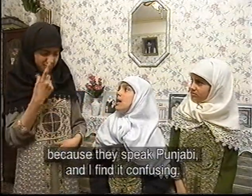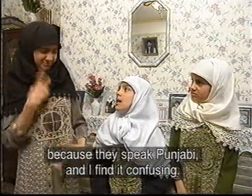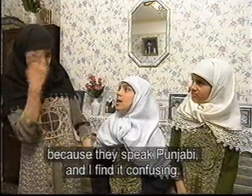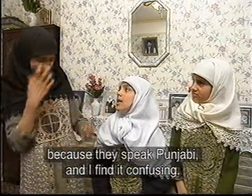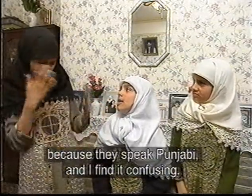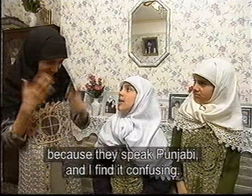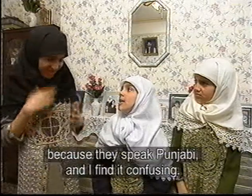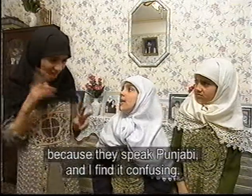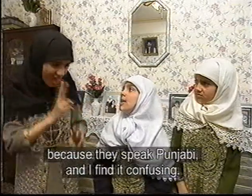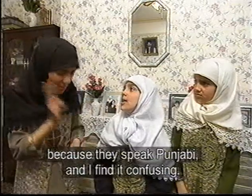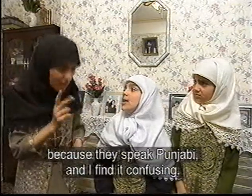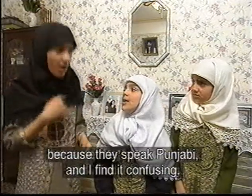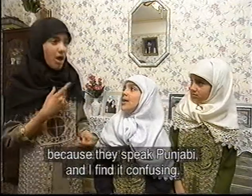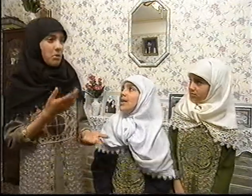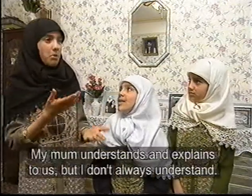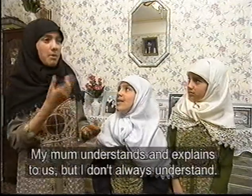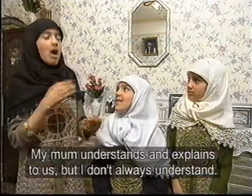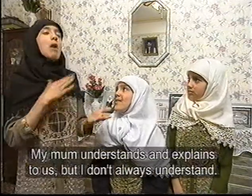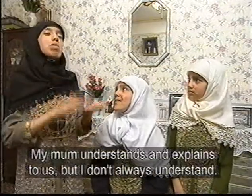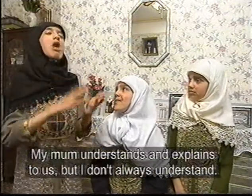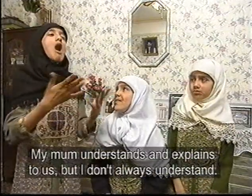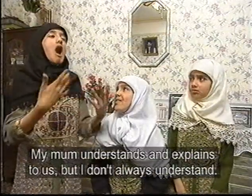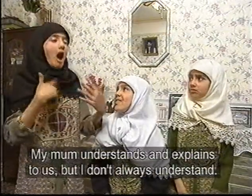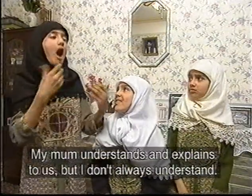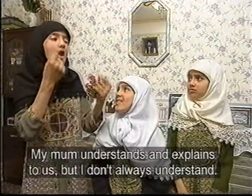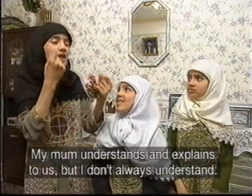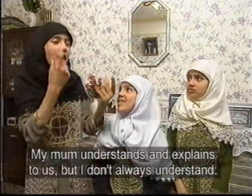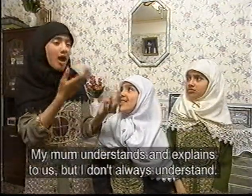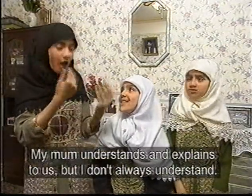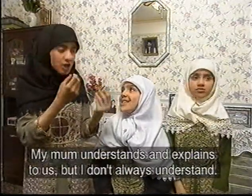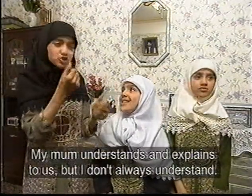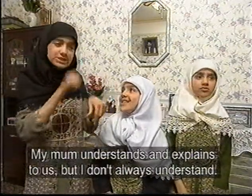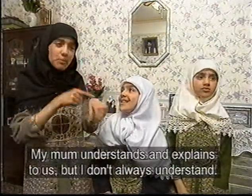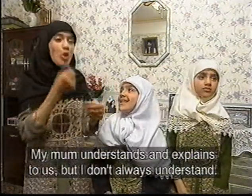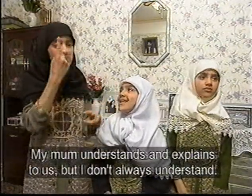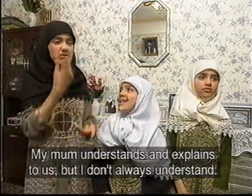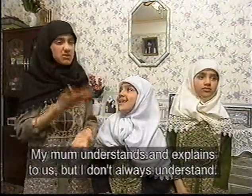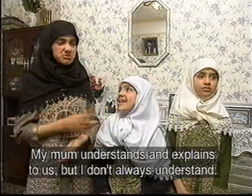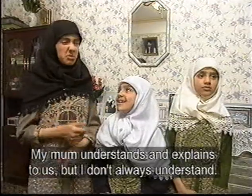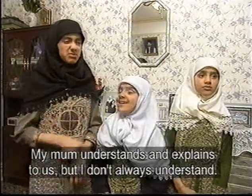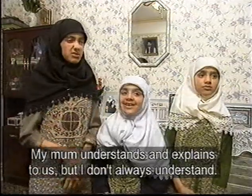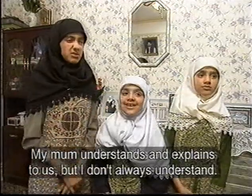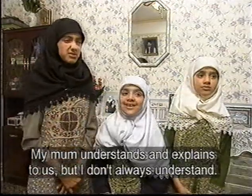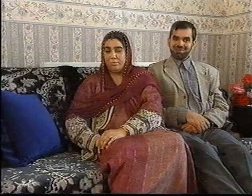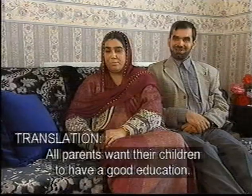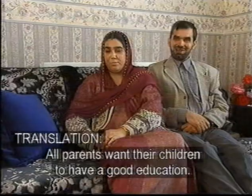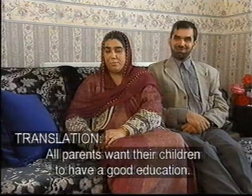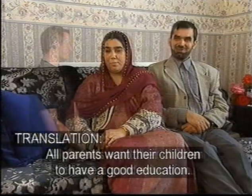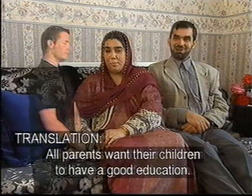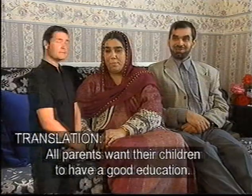it confusing. But my mum understands and explains to us, but I don't always understand. ਹਰ ਮਾਂ ਬਾਪ ਦੀ ਇਹ